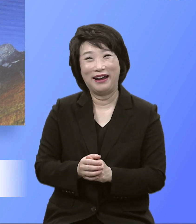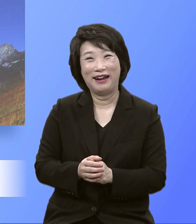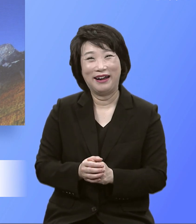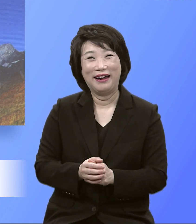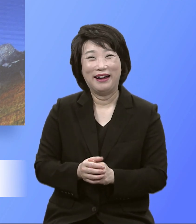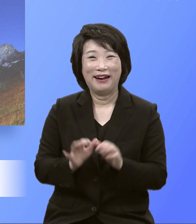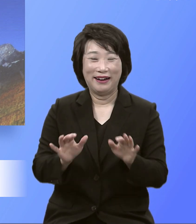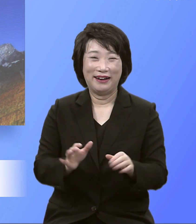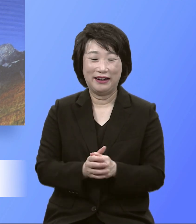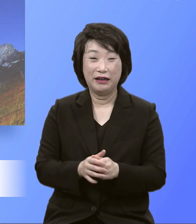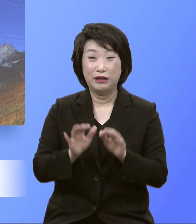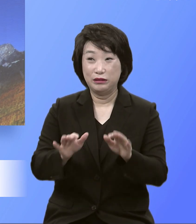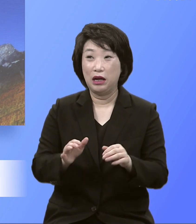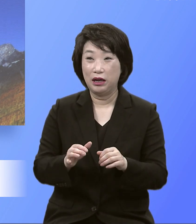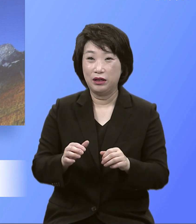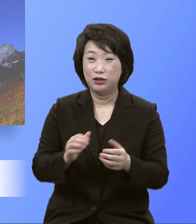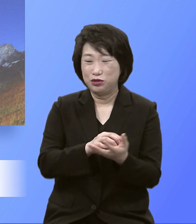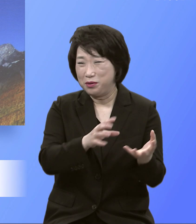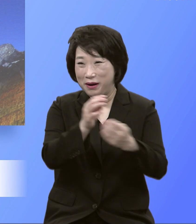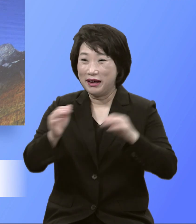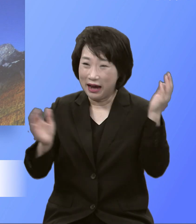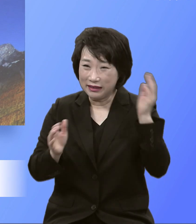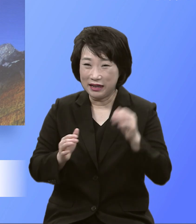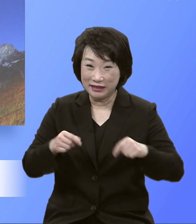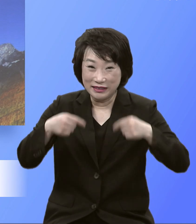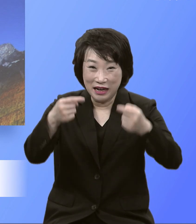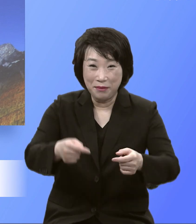같아요. 굉장히 많은 사람이 뛰었어요.